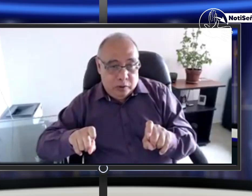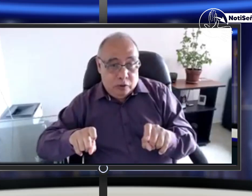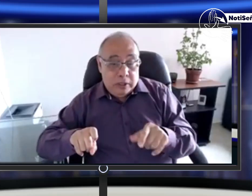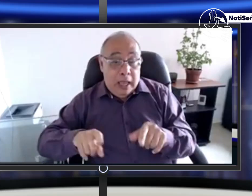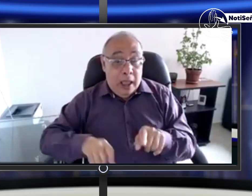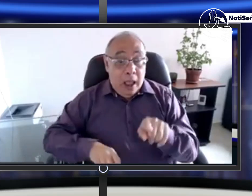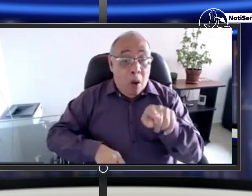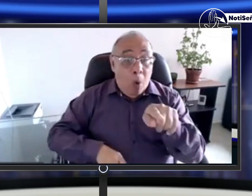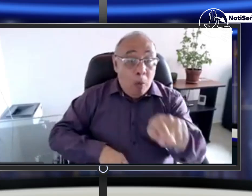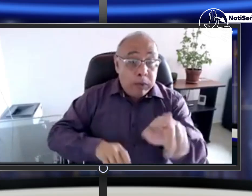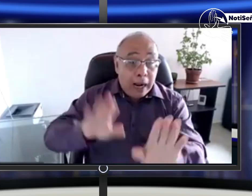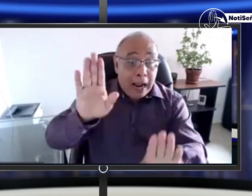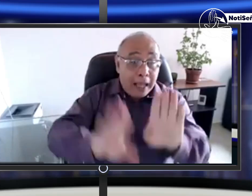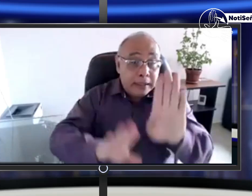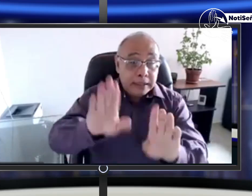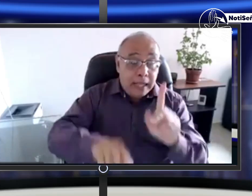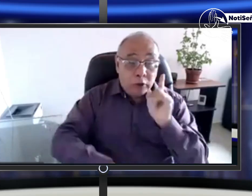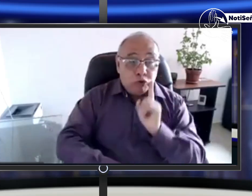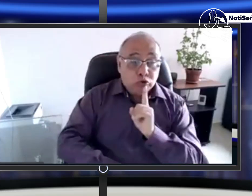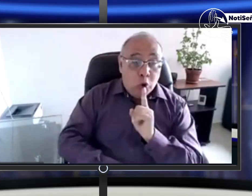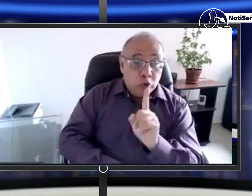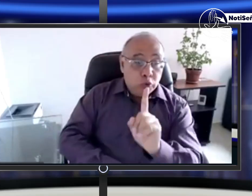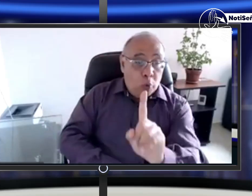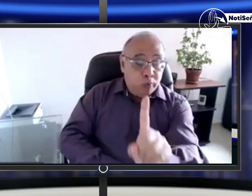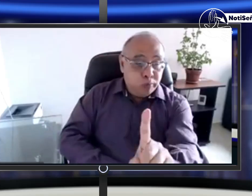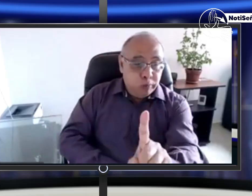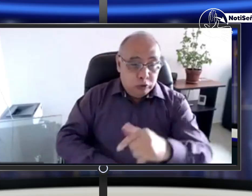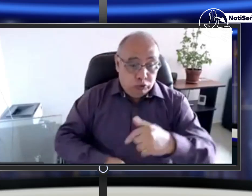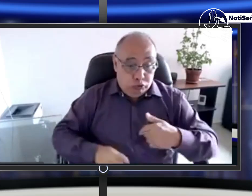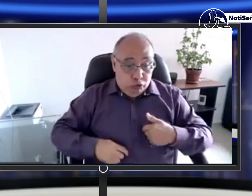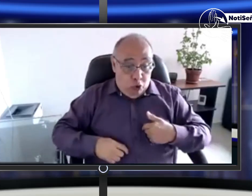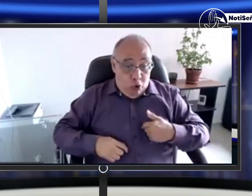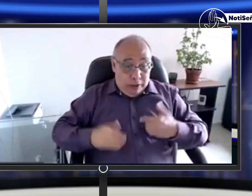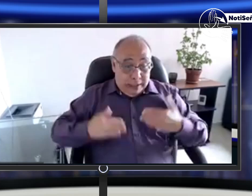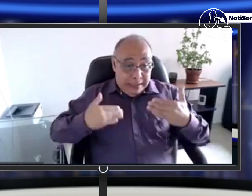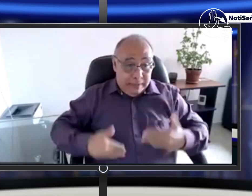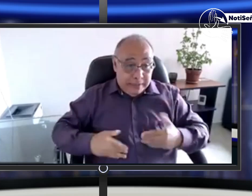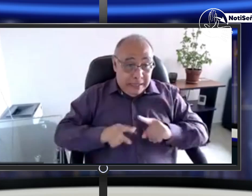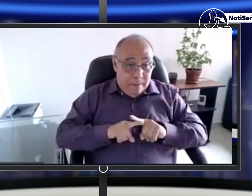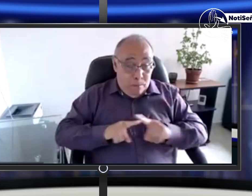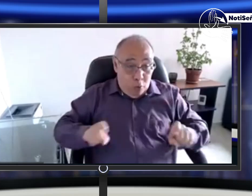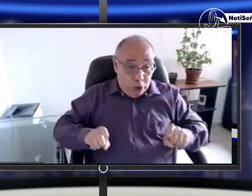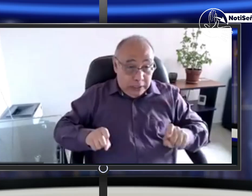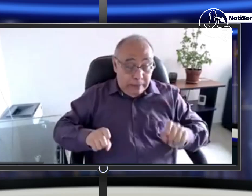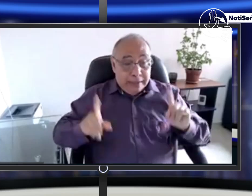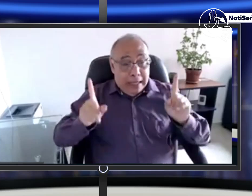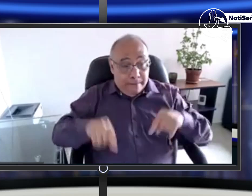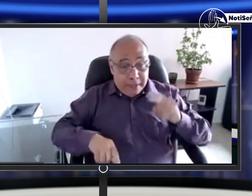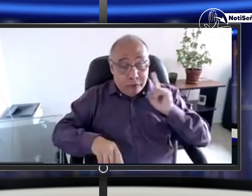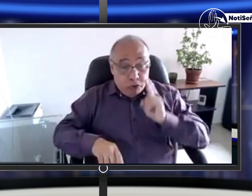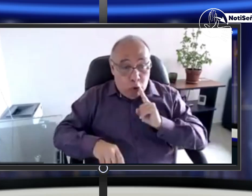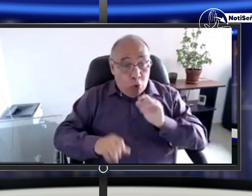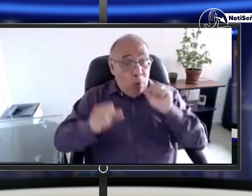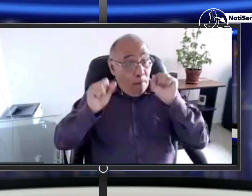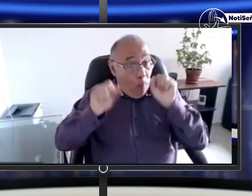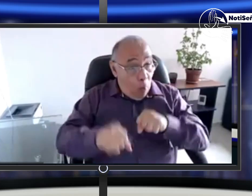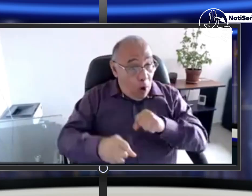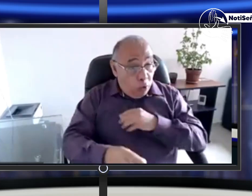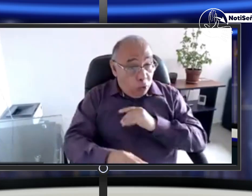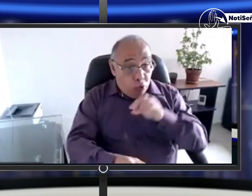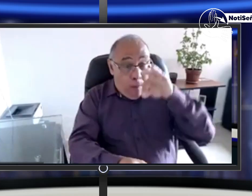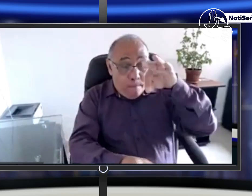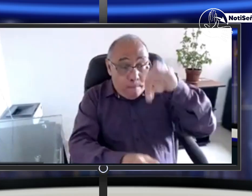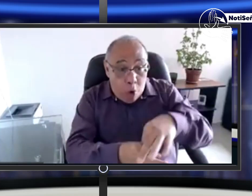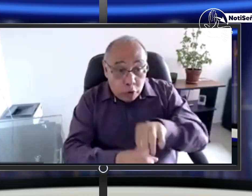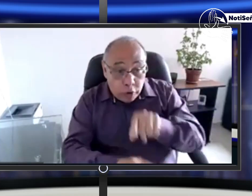o discapacidad múltiple votar por un candidato sordo?